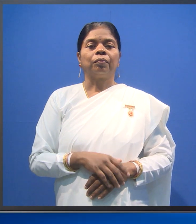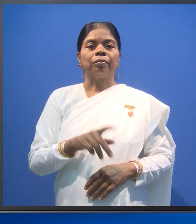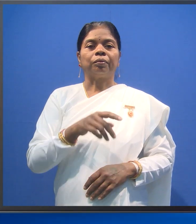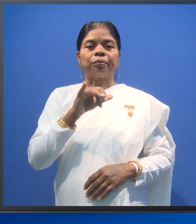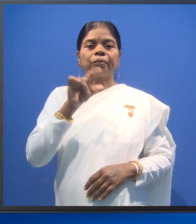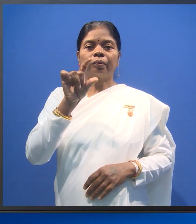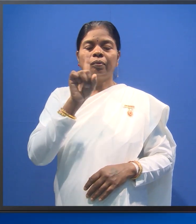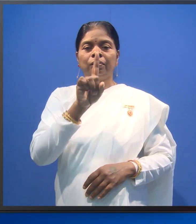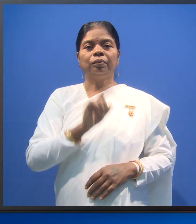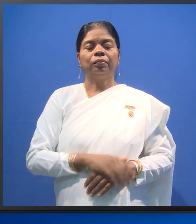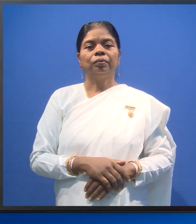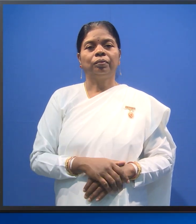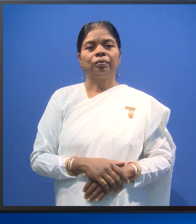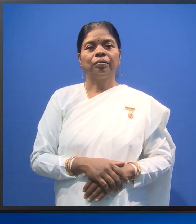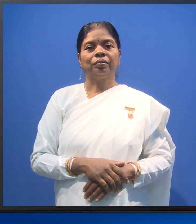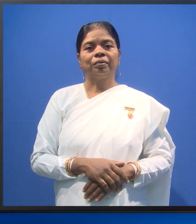प्रयोग 1.